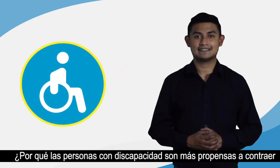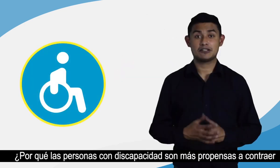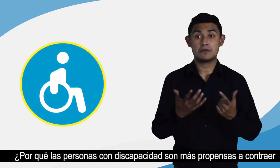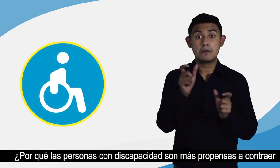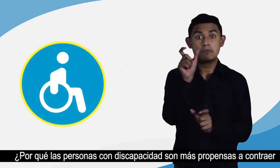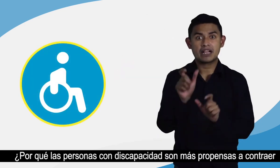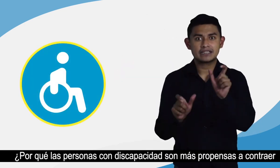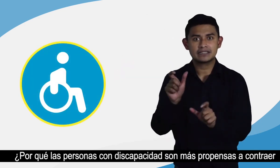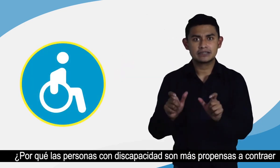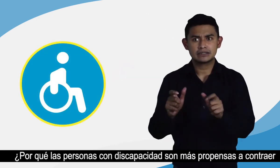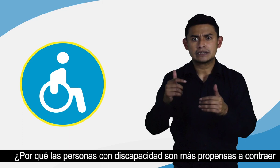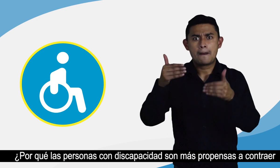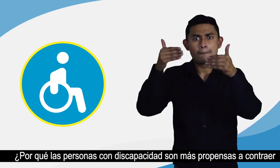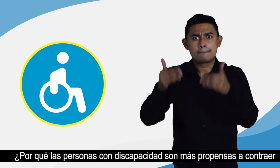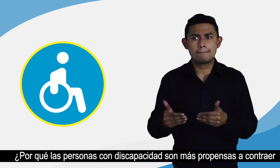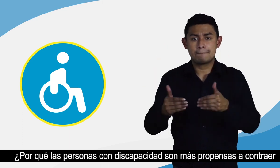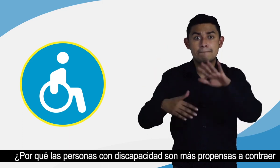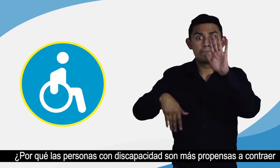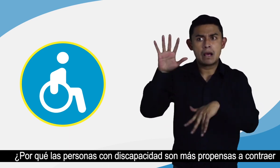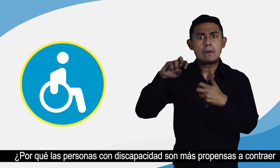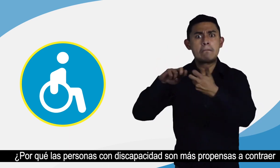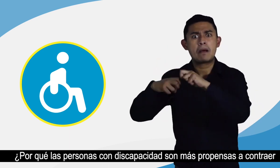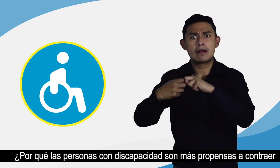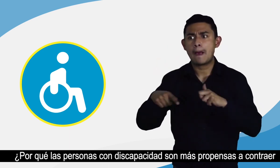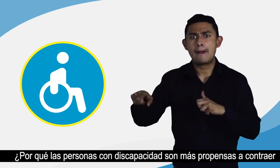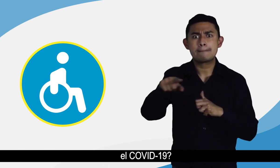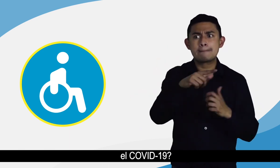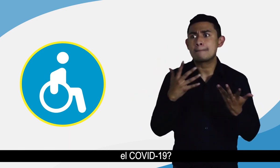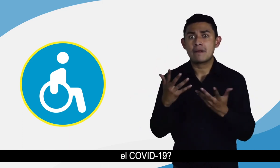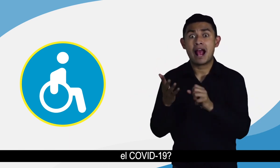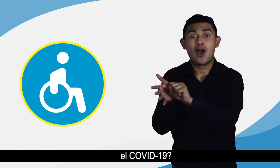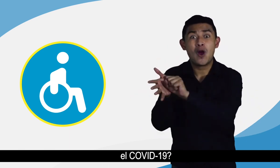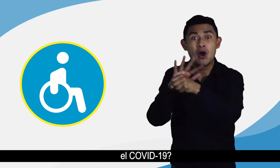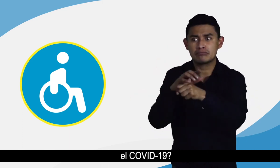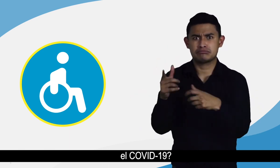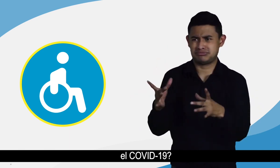¿Por qué las personas con discapacidad son más propensas a contraer el COVID-19?